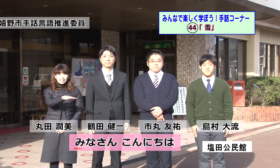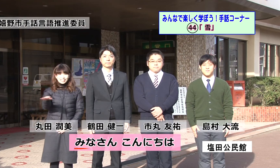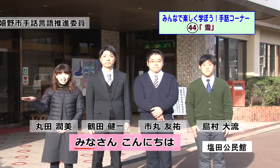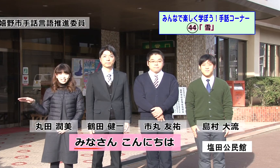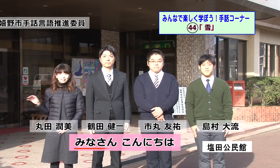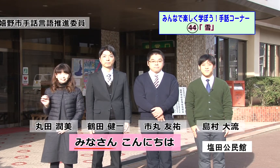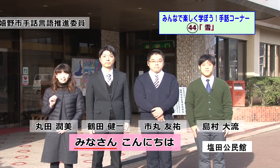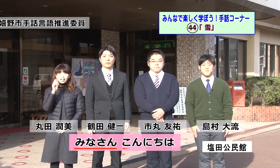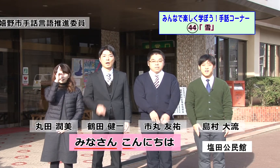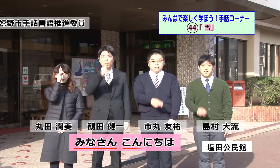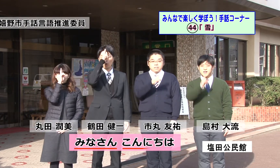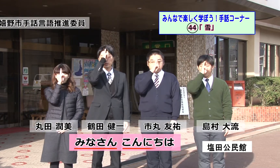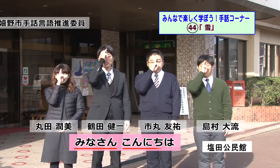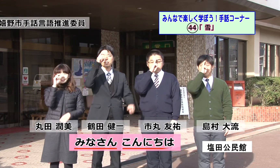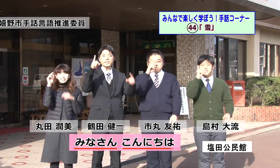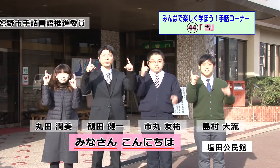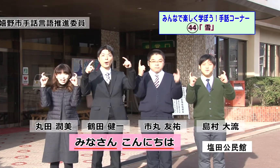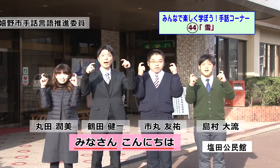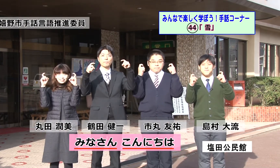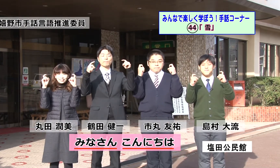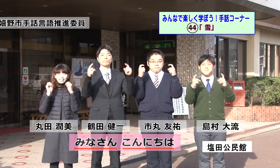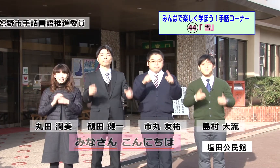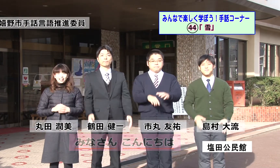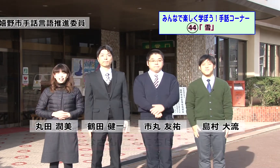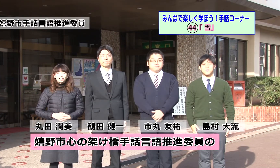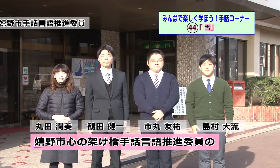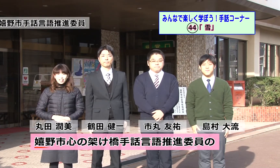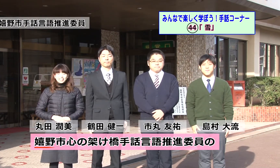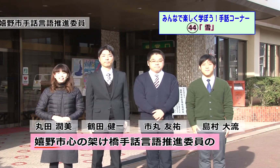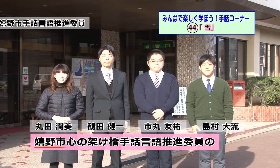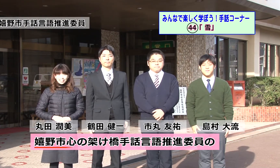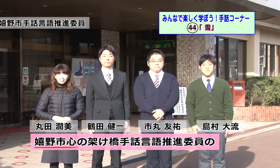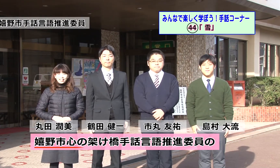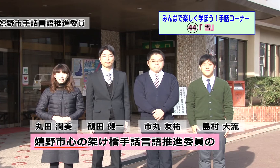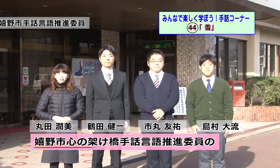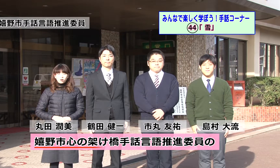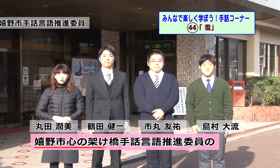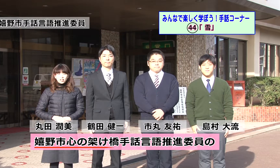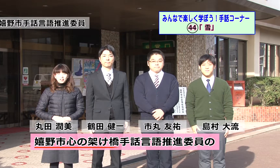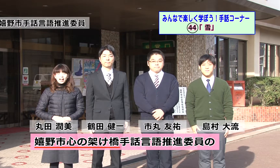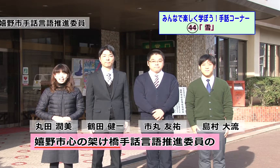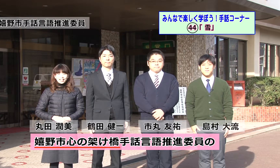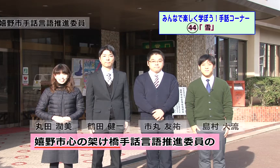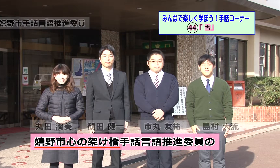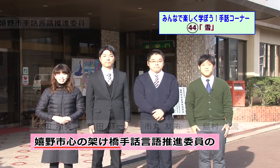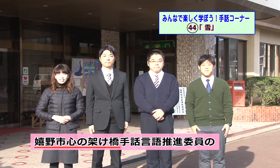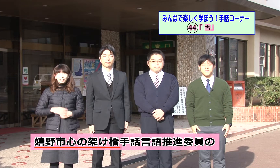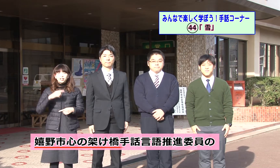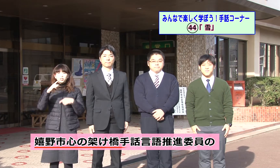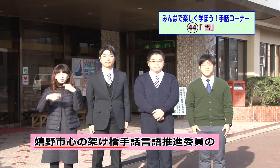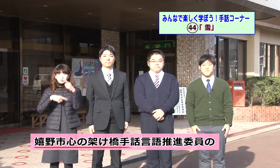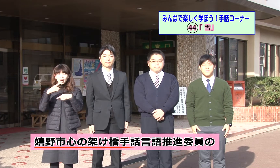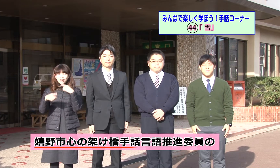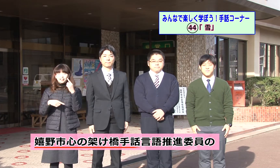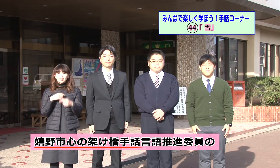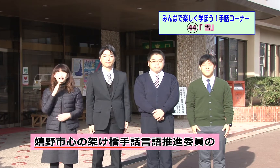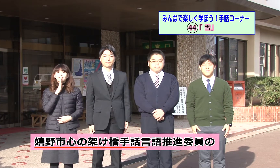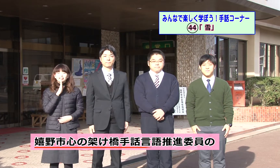皆さん、 こんにちは。 嬉野市、心の架け橋、手話言